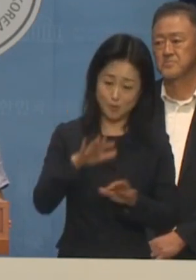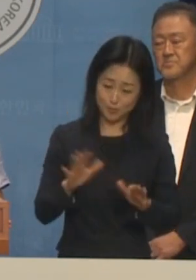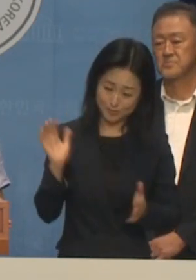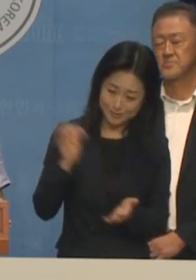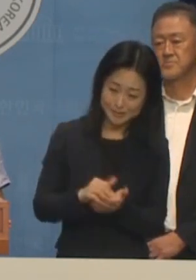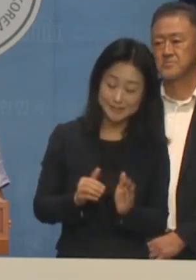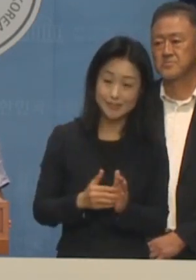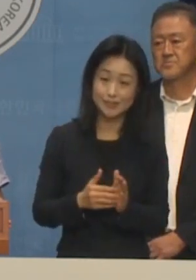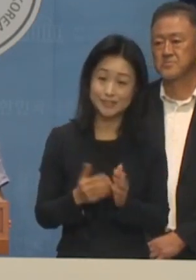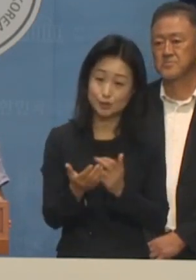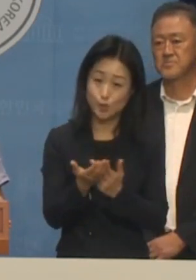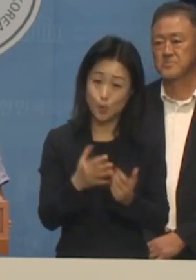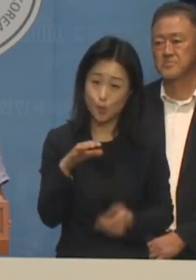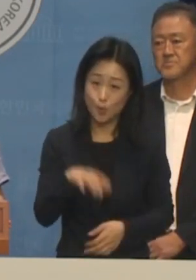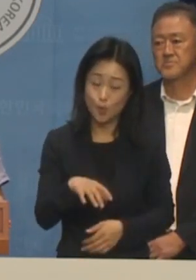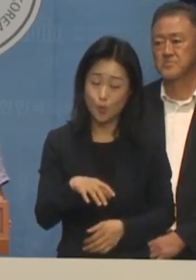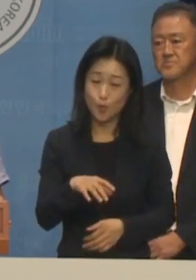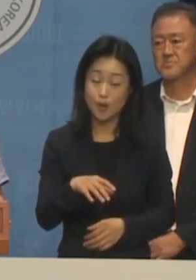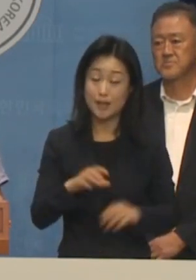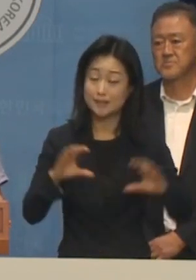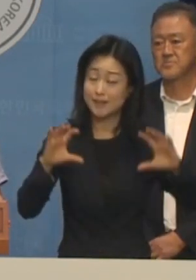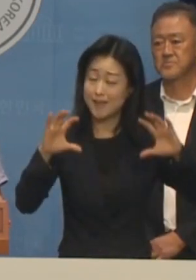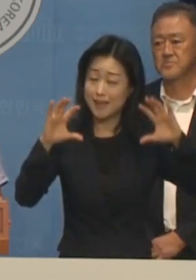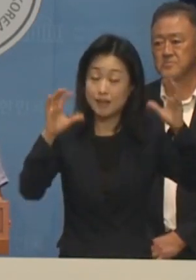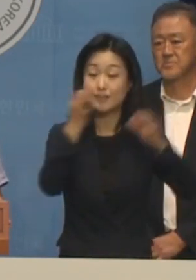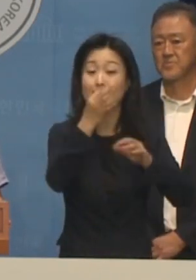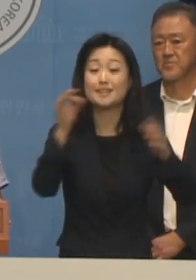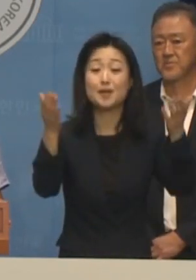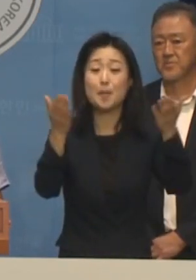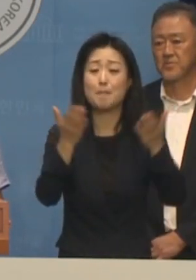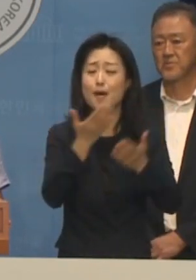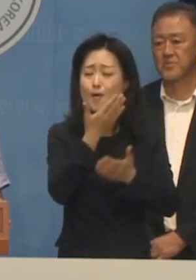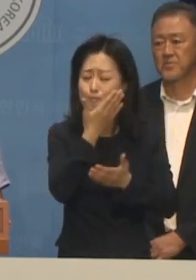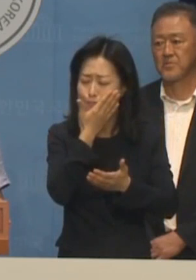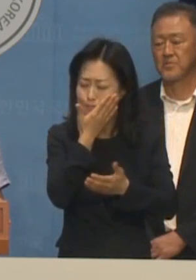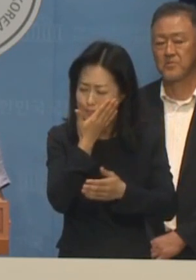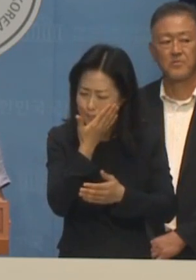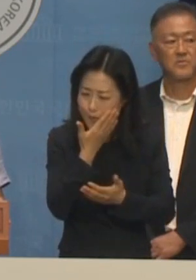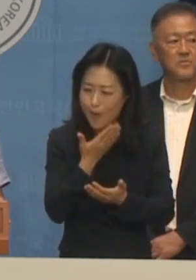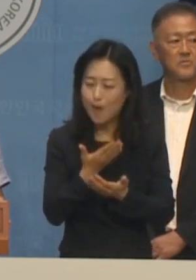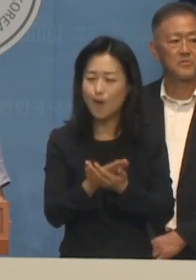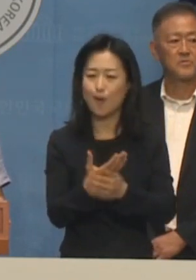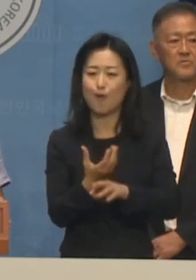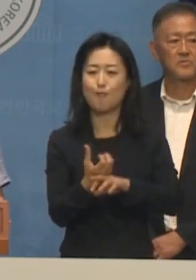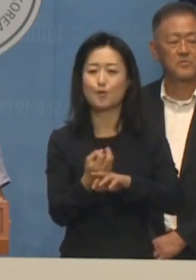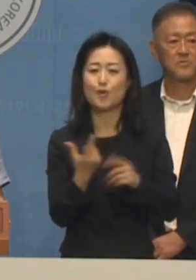아시다시피 제주도는 세계에서도 인정받는 보물선입니다.